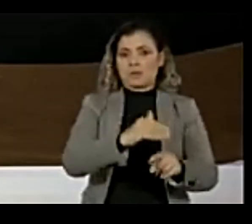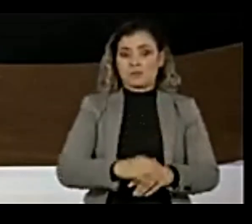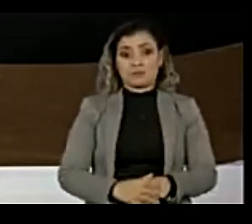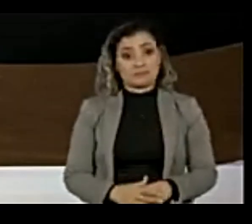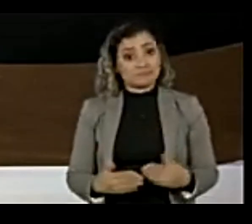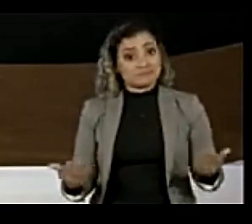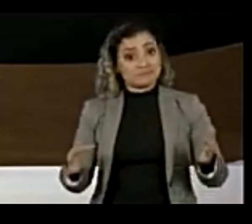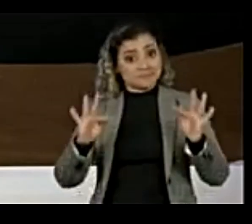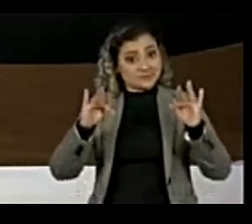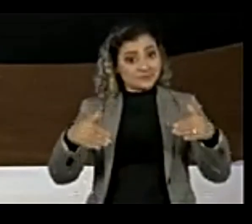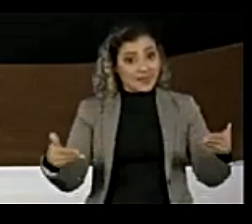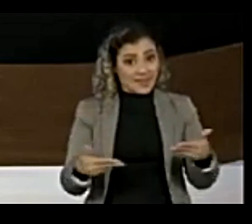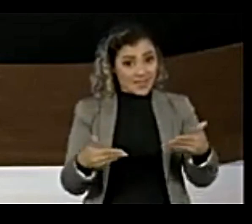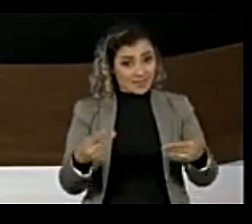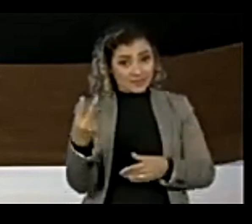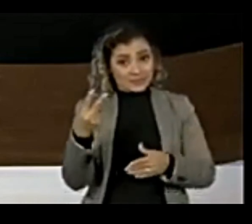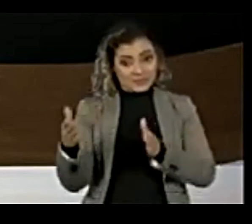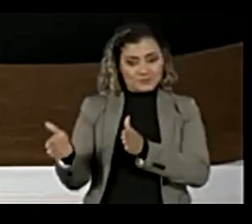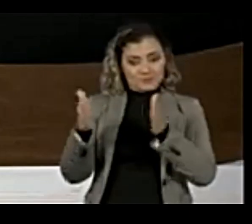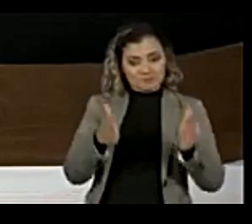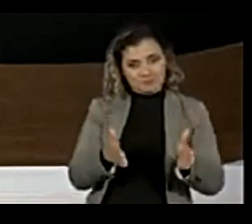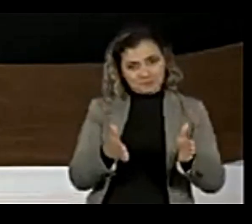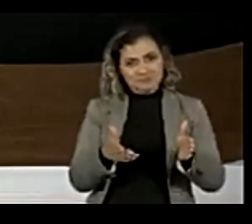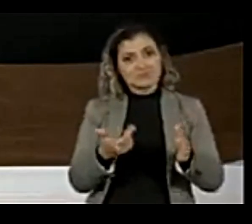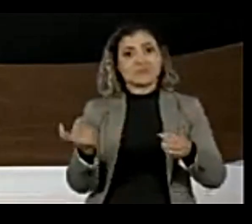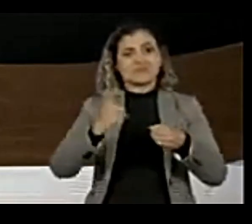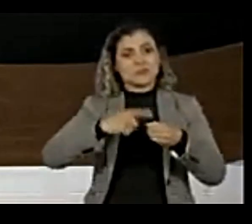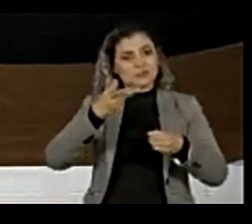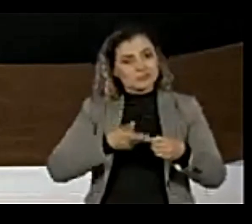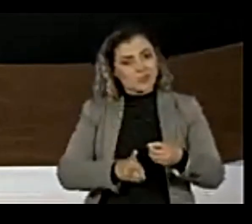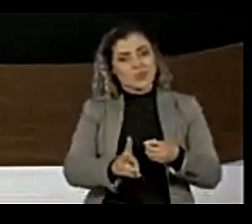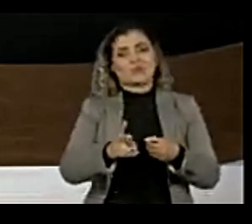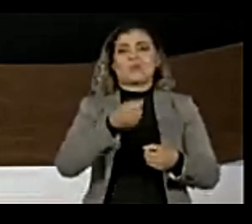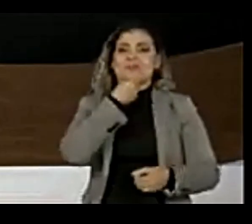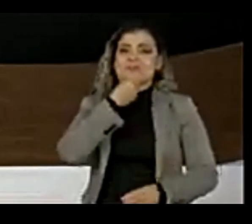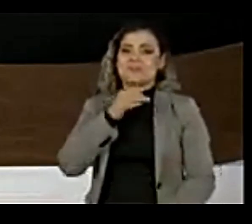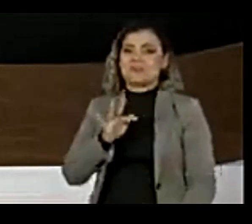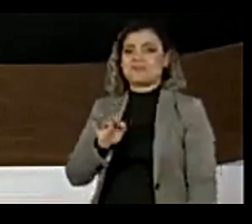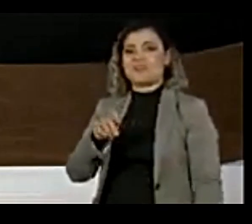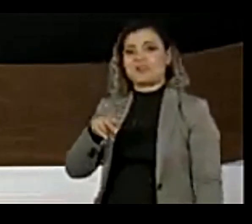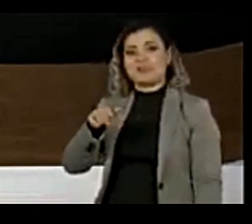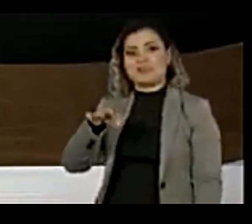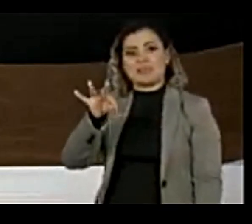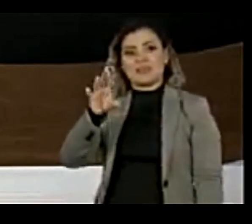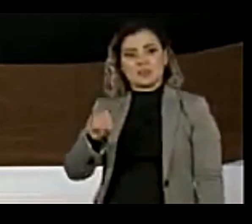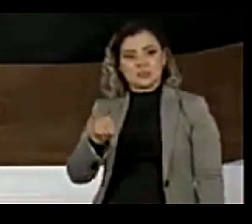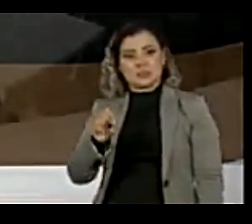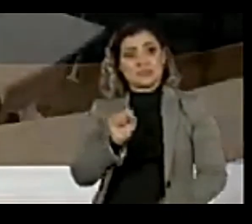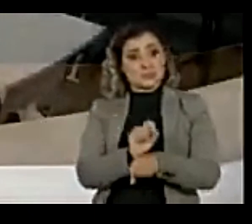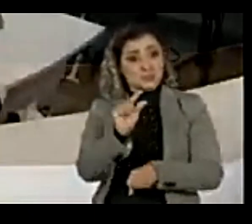isso, a gente encerra o segundo bloco, volta já já para a continuação da entrevista com o Felipe Neto. Não sai daí.